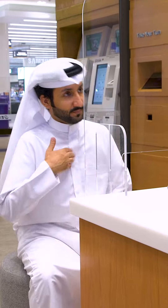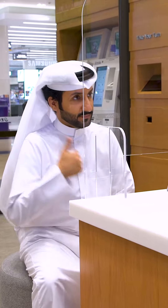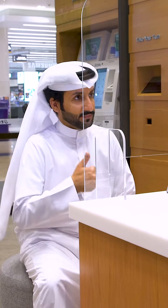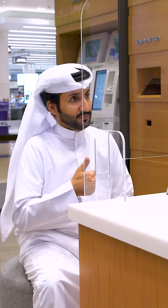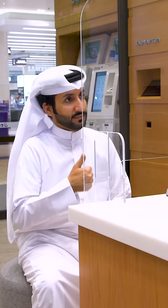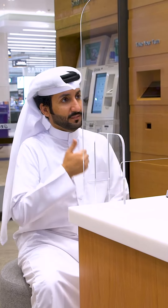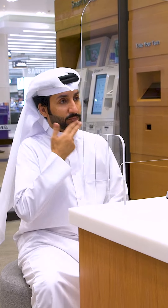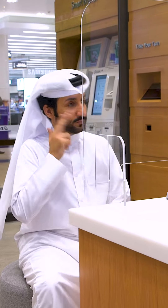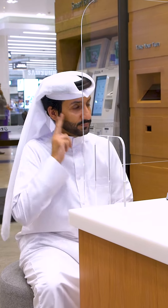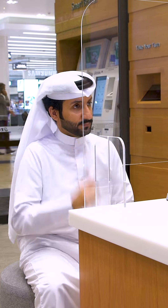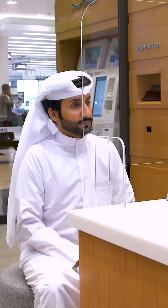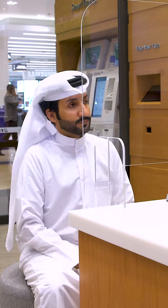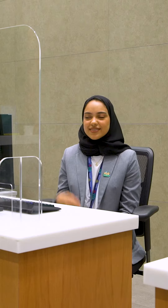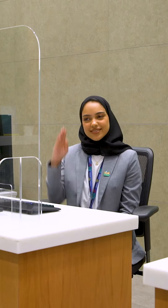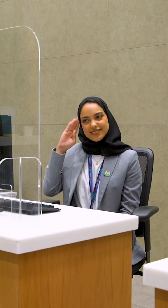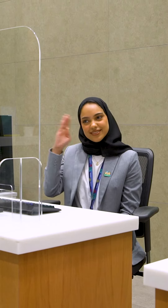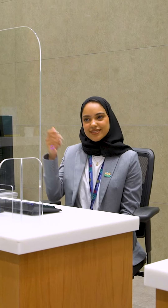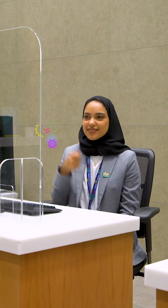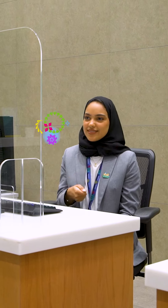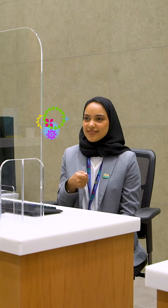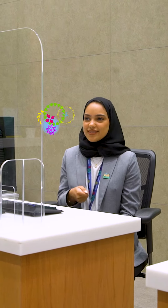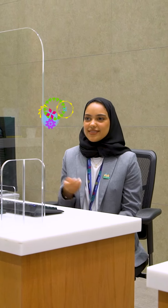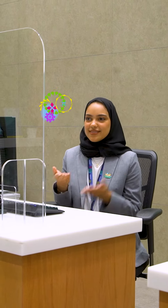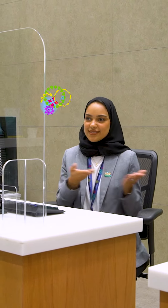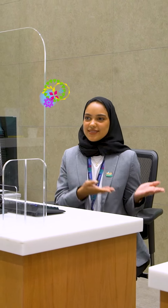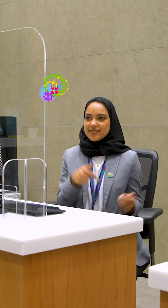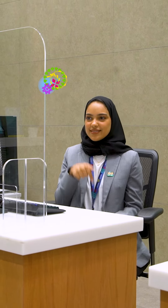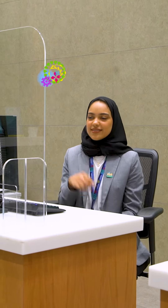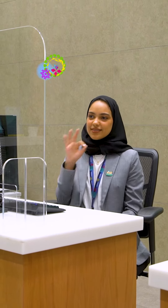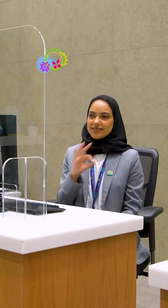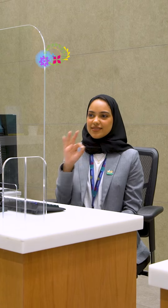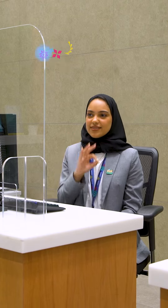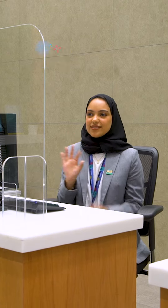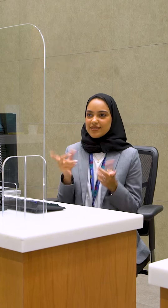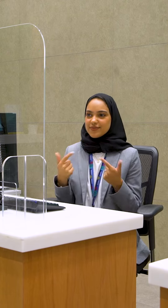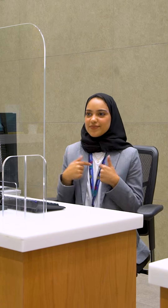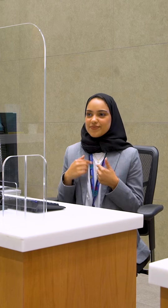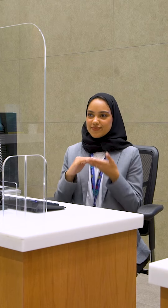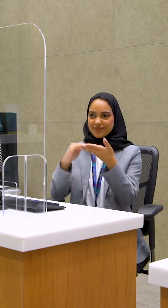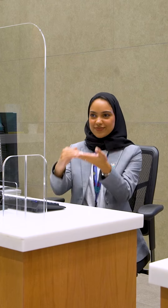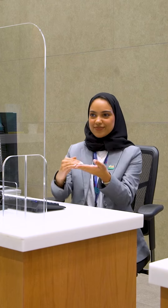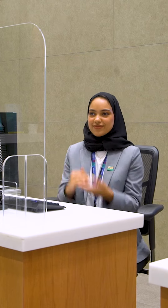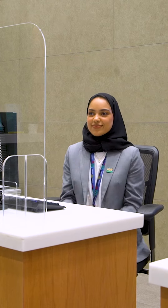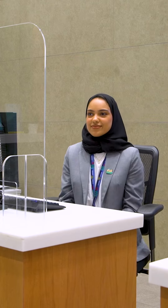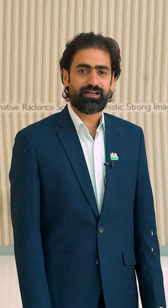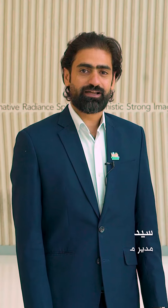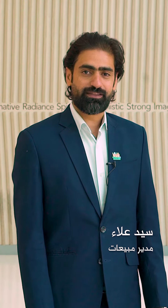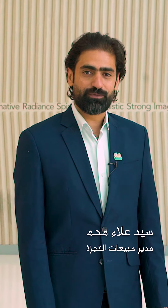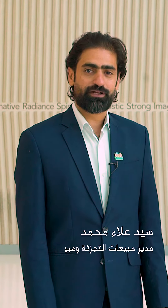إيمانا منا بتحقيق مفهوم أوسع للتنوع والشمولية بين كل أفراد المجتمع، دربنا في زين أكثر من